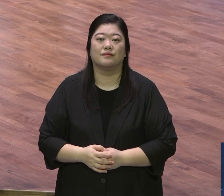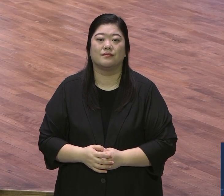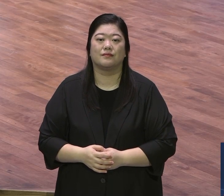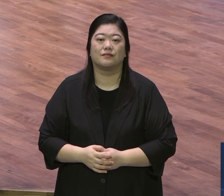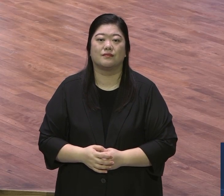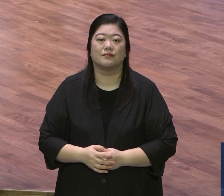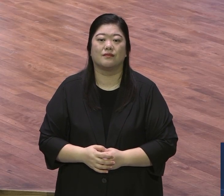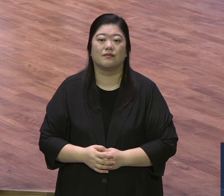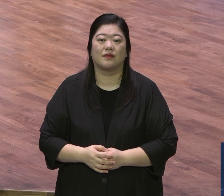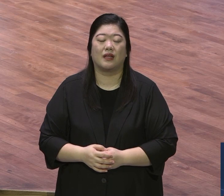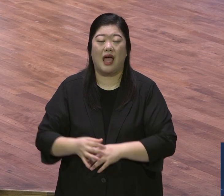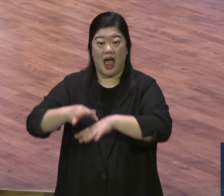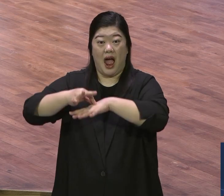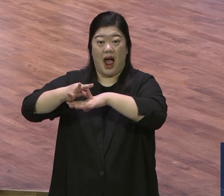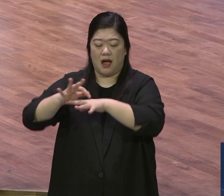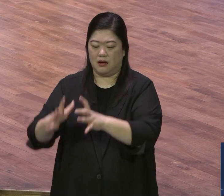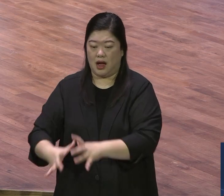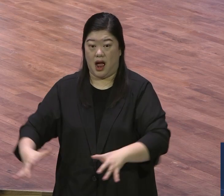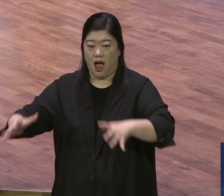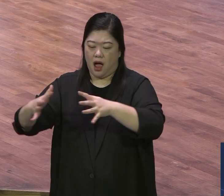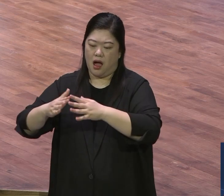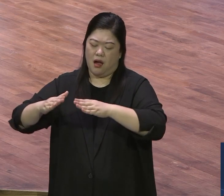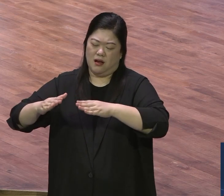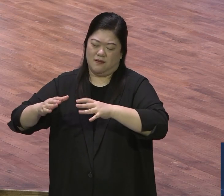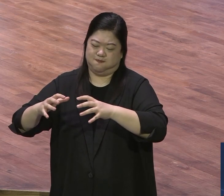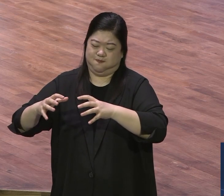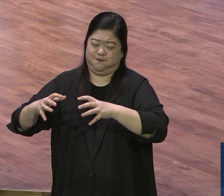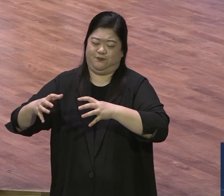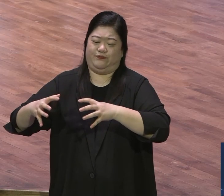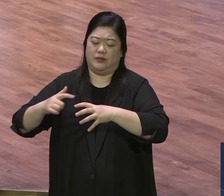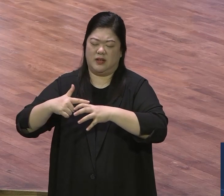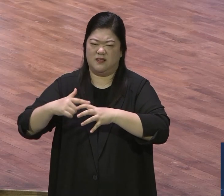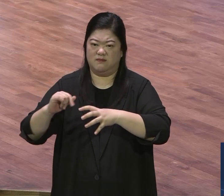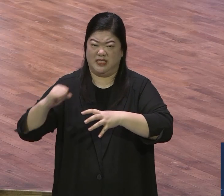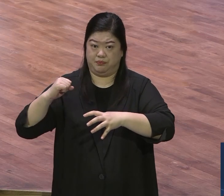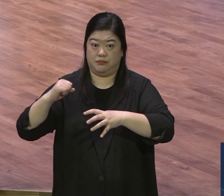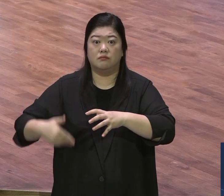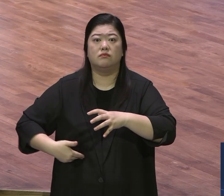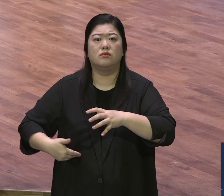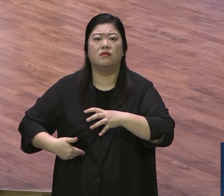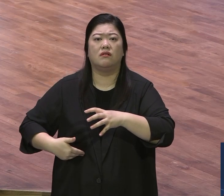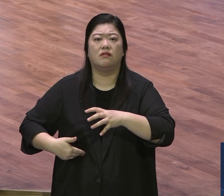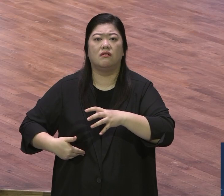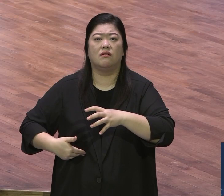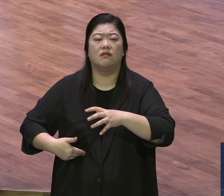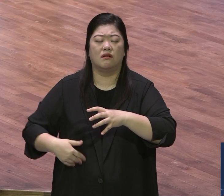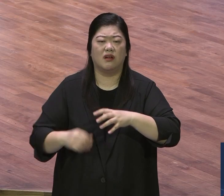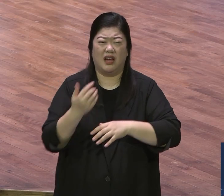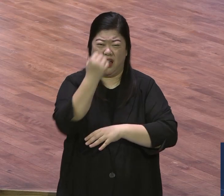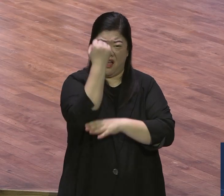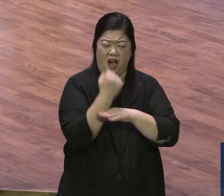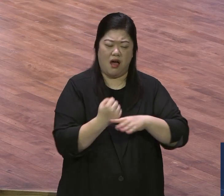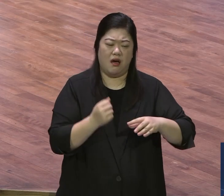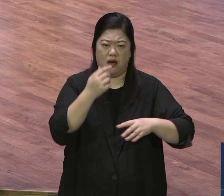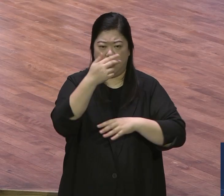찢어진다 찢어진다 뭔 갈등을 갖고 있습니까 상처받았다 뭔 상처받았겠습니까 둘 중에 하나는 낡은 거 옛날 거지